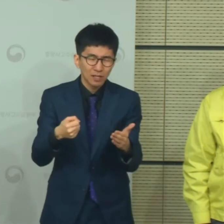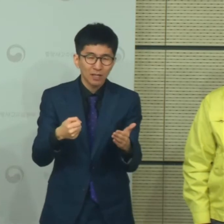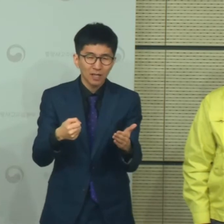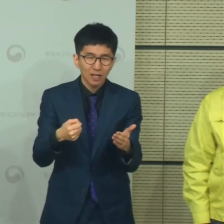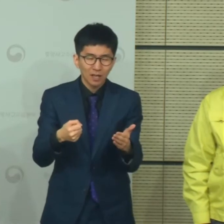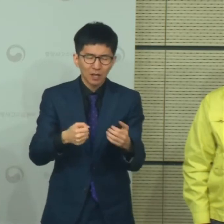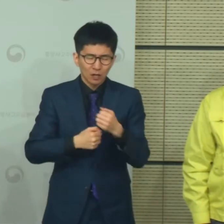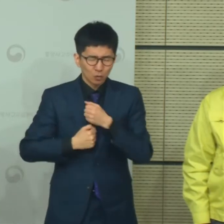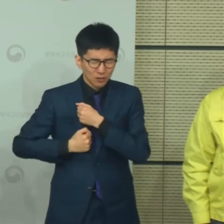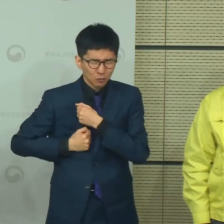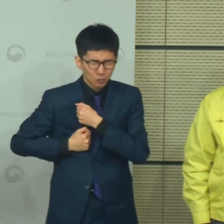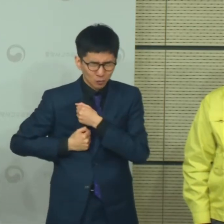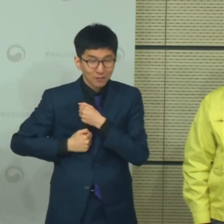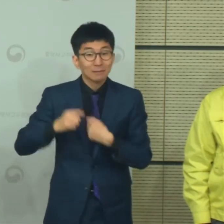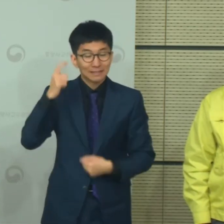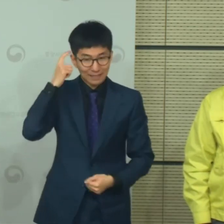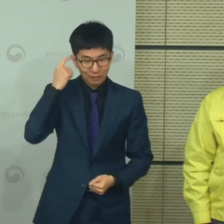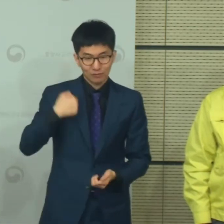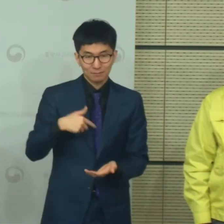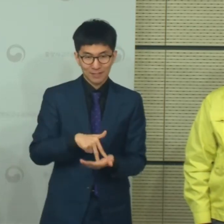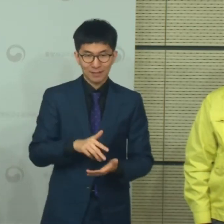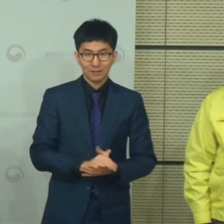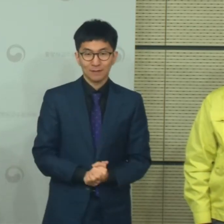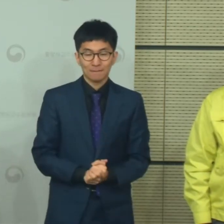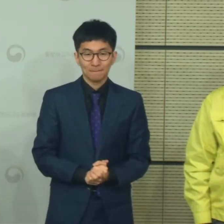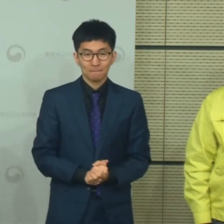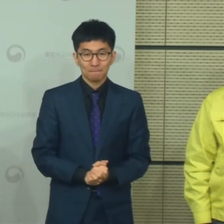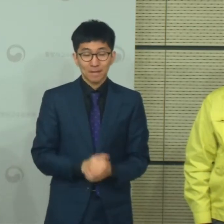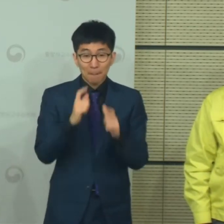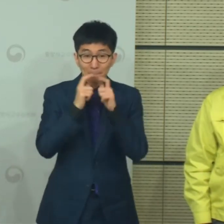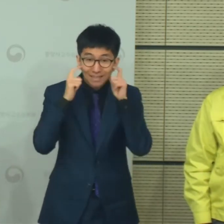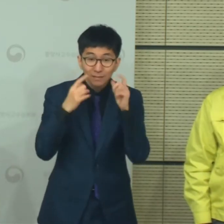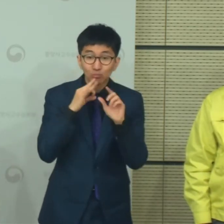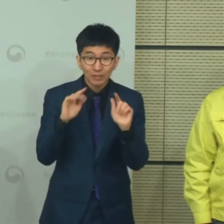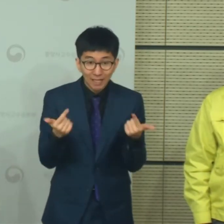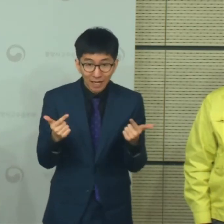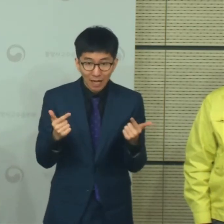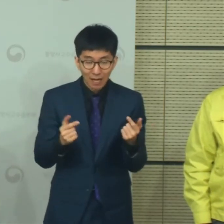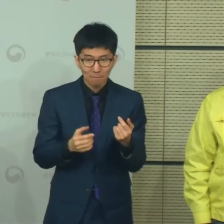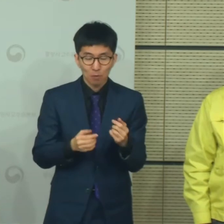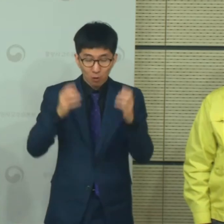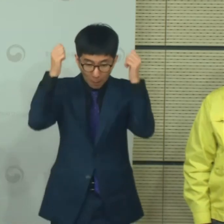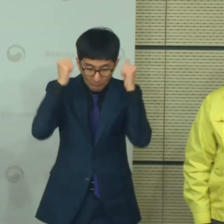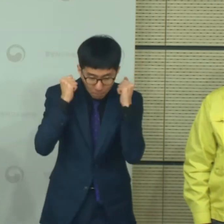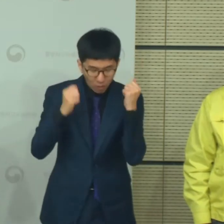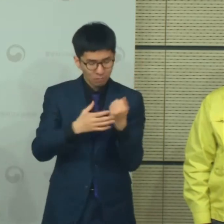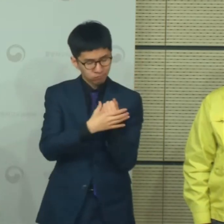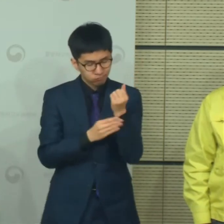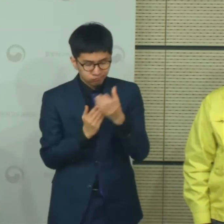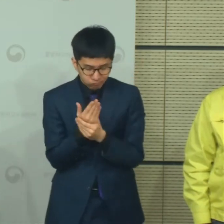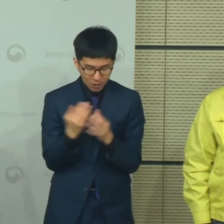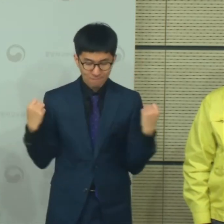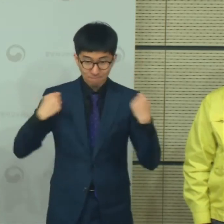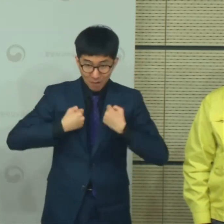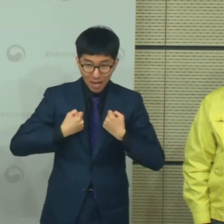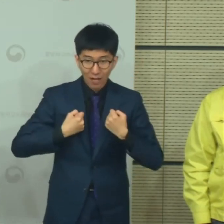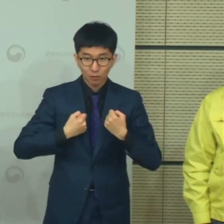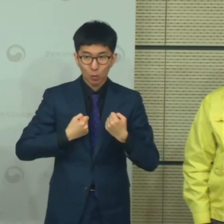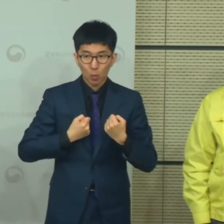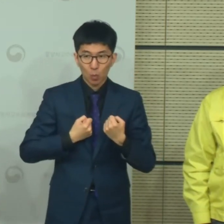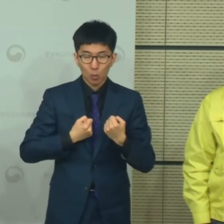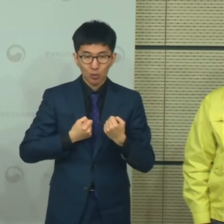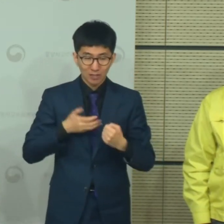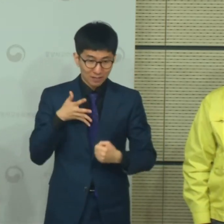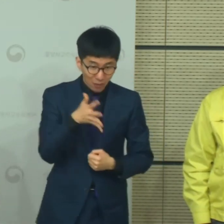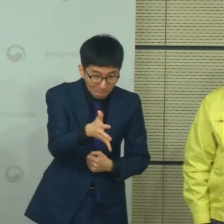것이 저희들의 강한 인식입니다. 우선 뭐 마스크도 그렇지만 보호장구에 대해서도 선별진료소 등